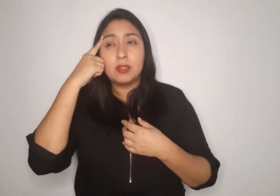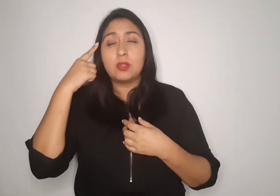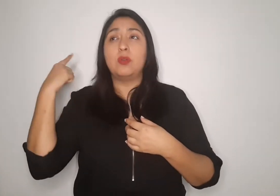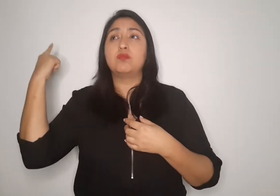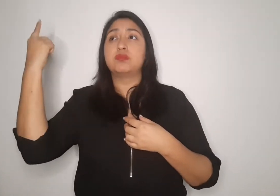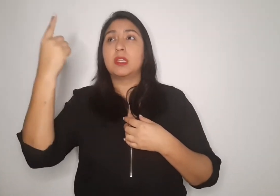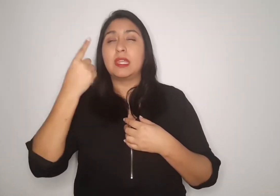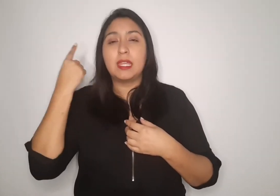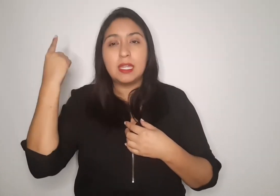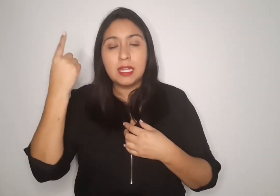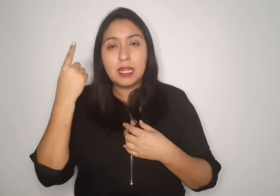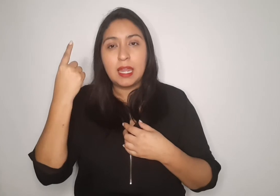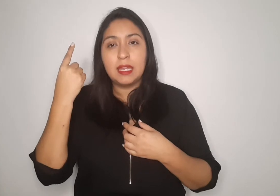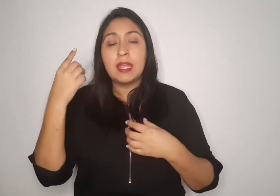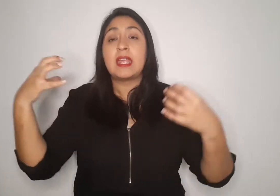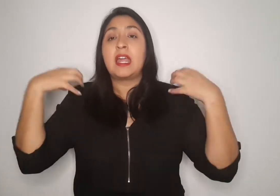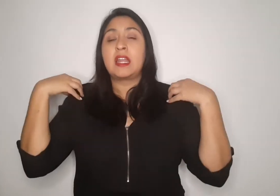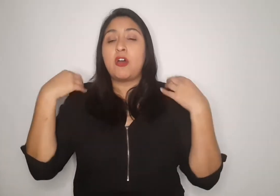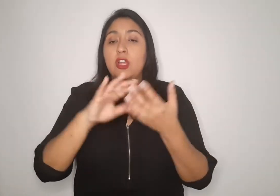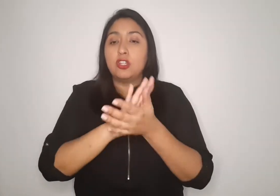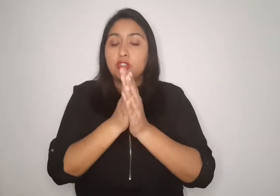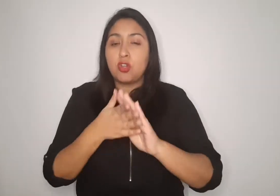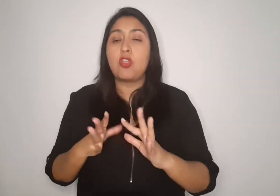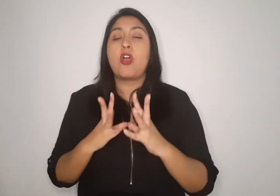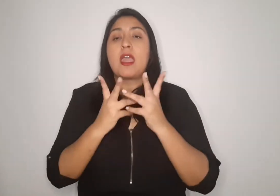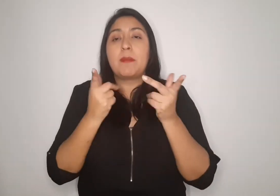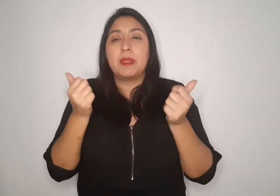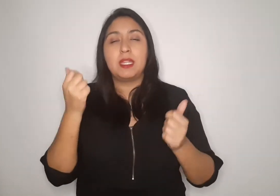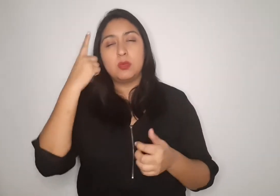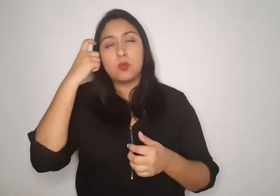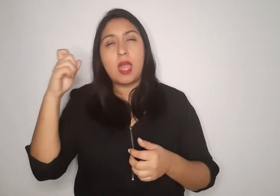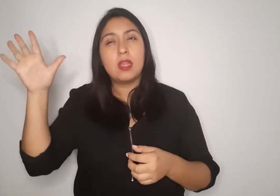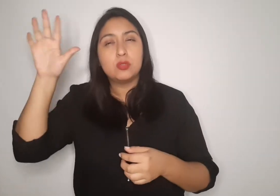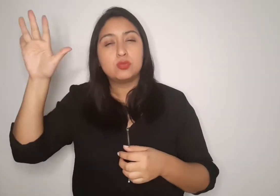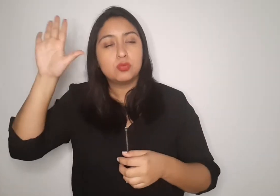cargo realmente del todo, desde lo espiritual, desde los sueños, de todo, ¿ya?